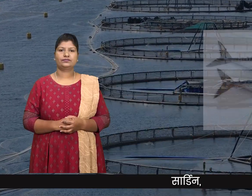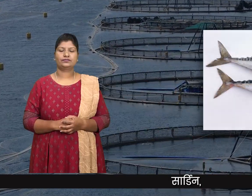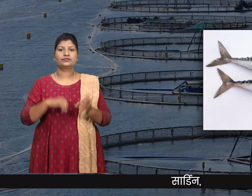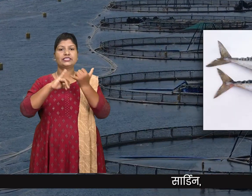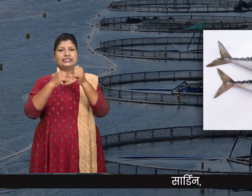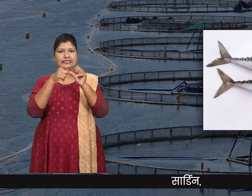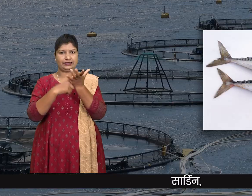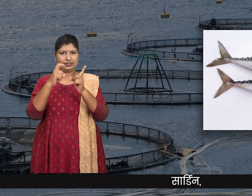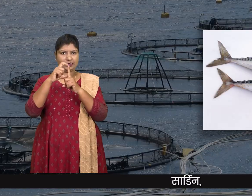सार्डिन,